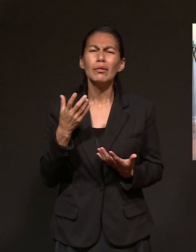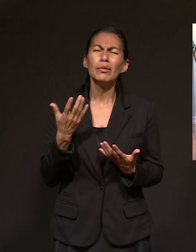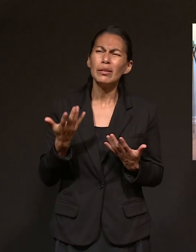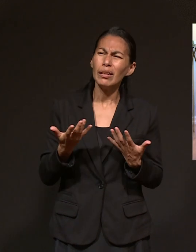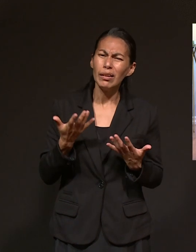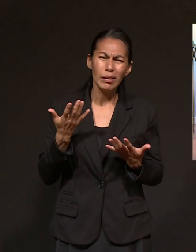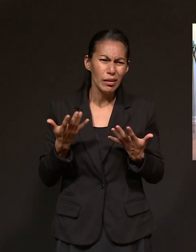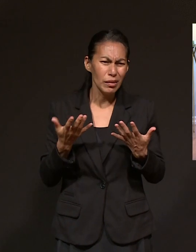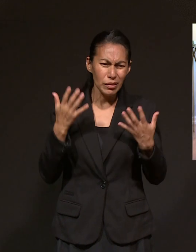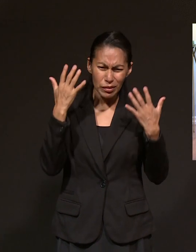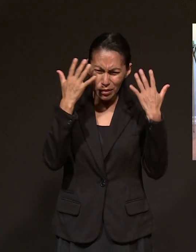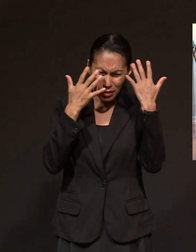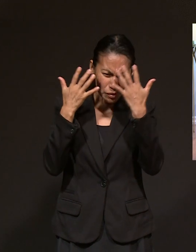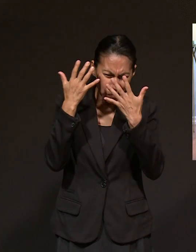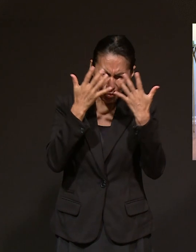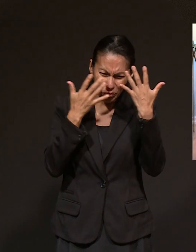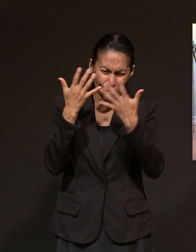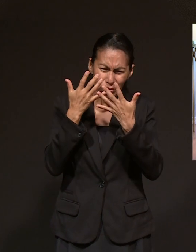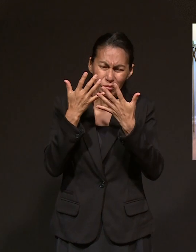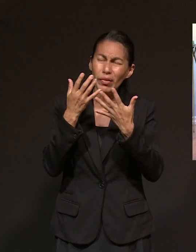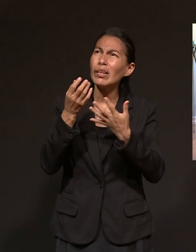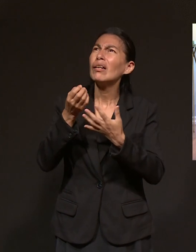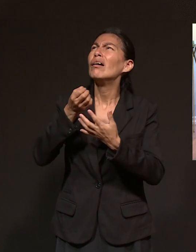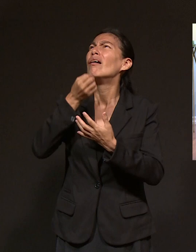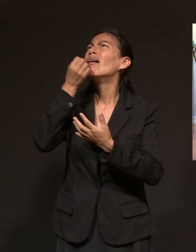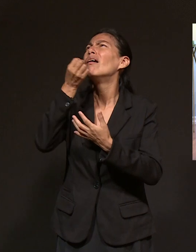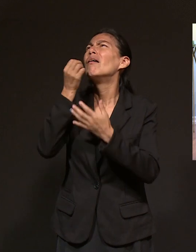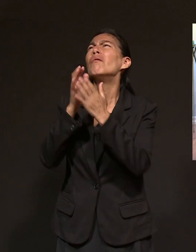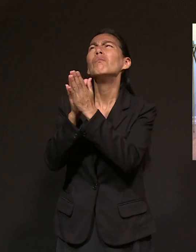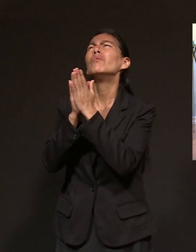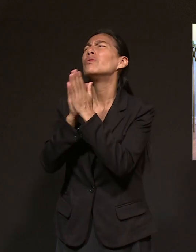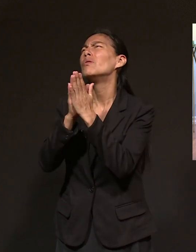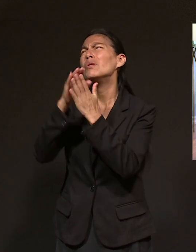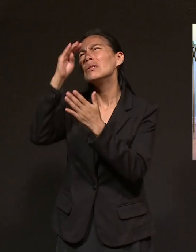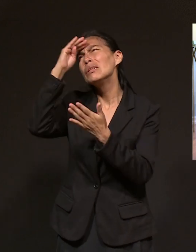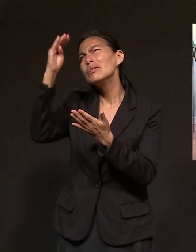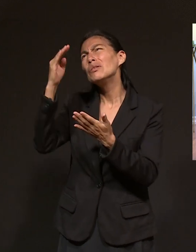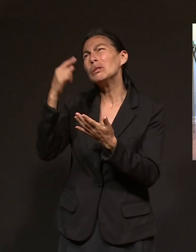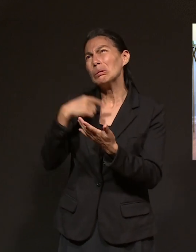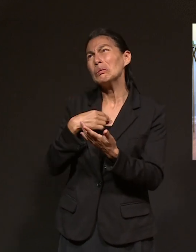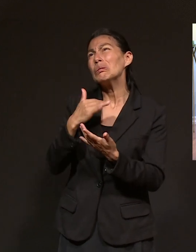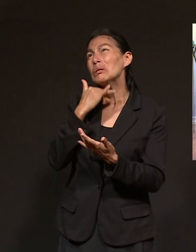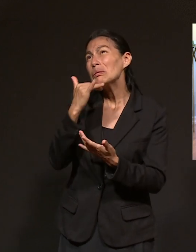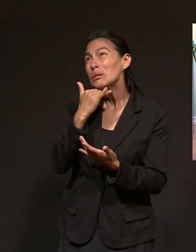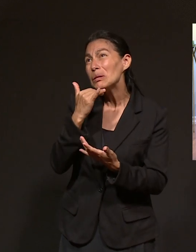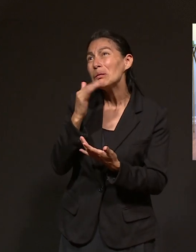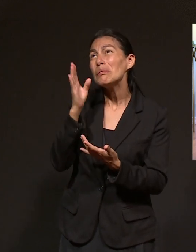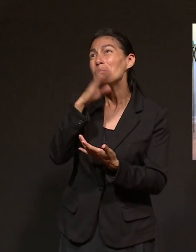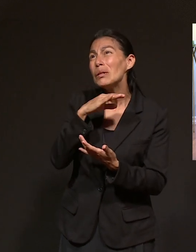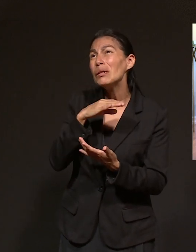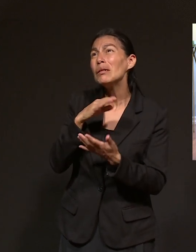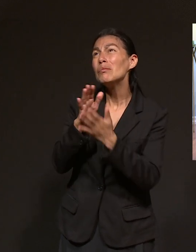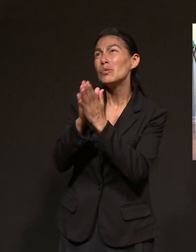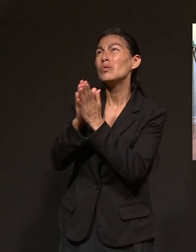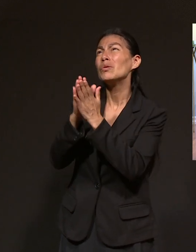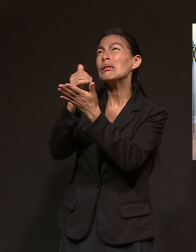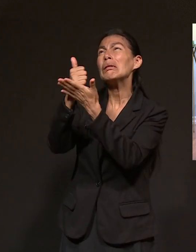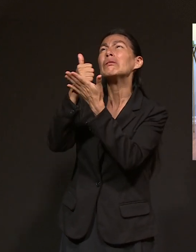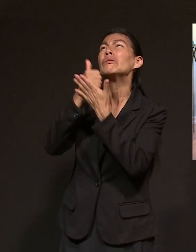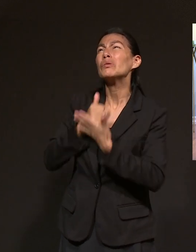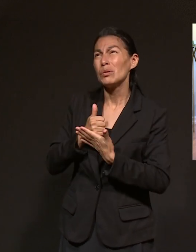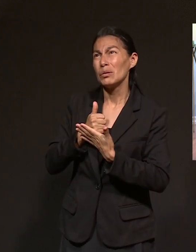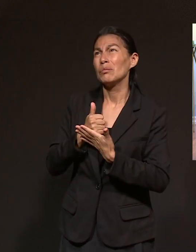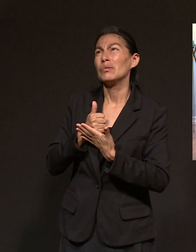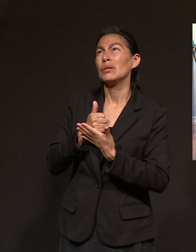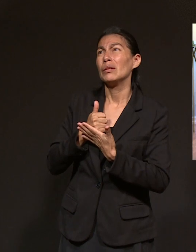Y nuevamente clamé y oré a Dios. Le dije, Señor, si me equivoqué, si yo hice mal, muéstrame. Ayúdame a tomar la decisión correcta. Si